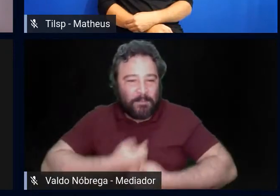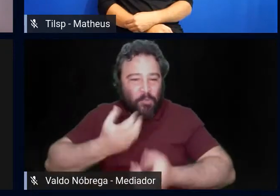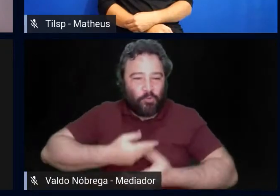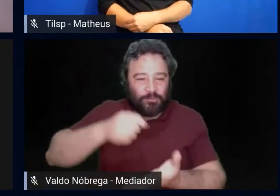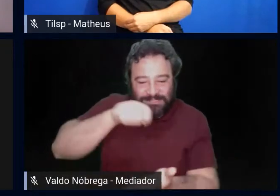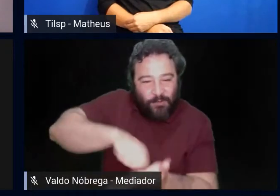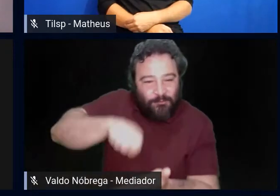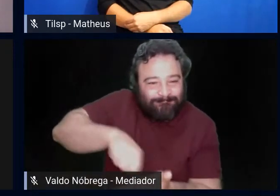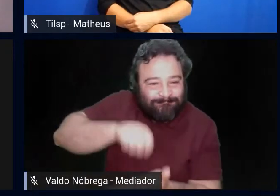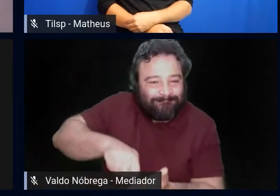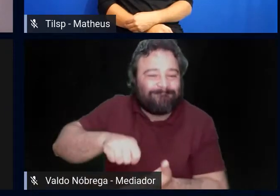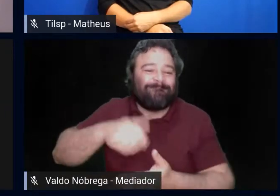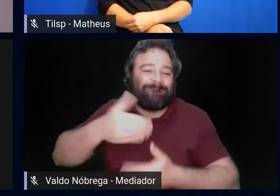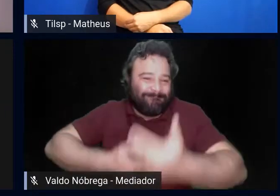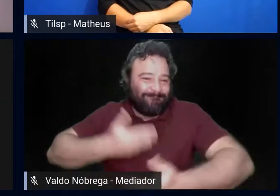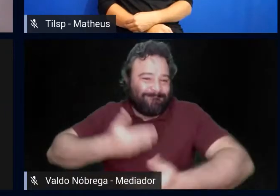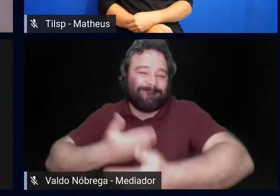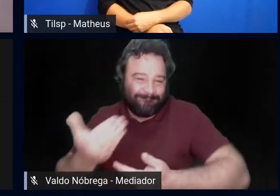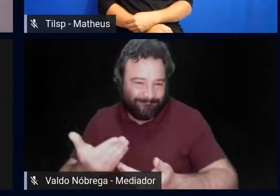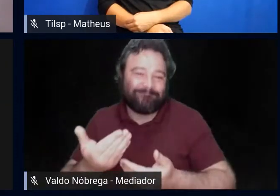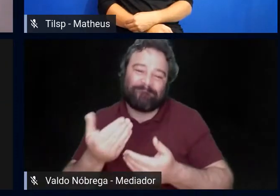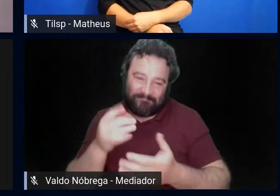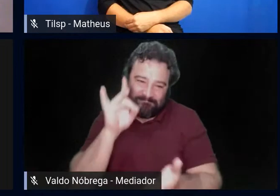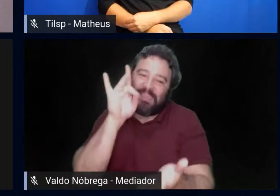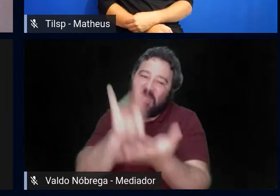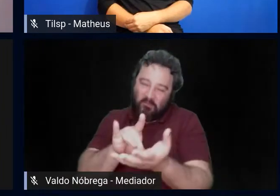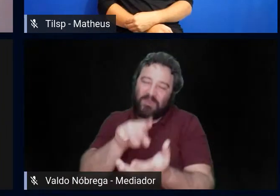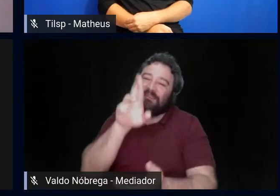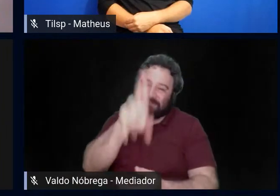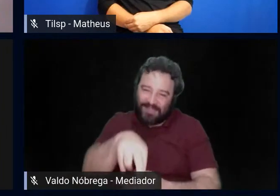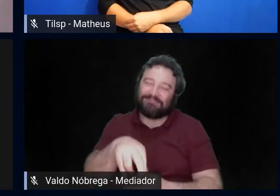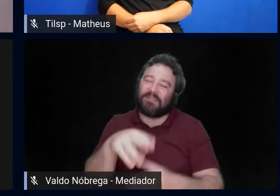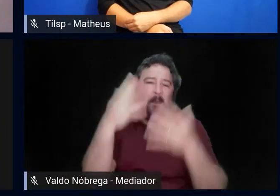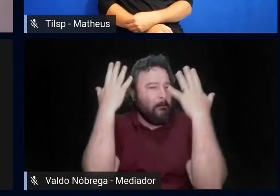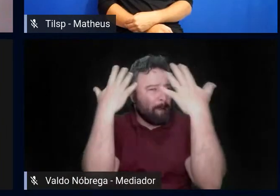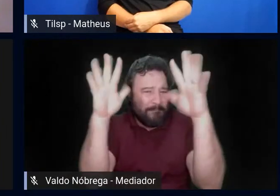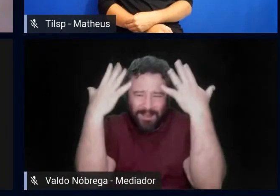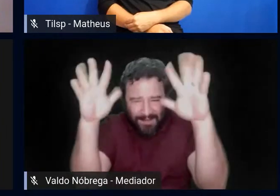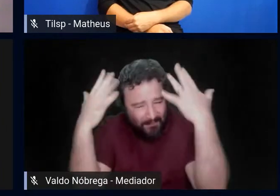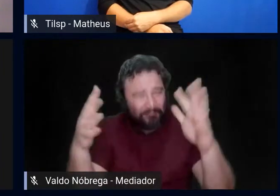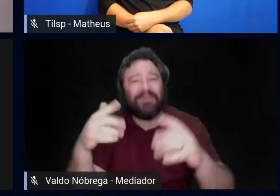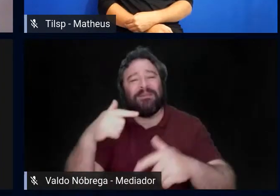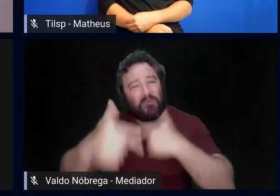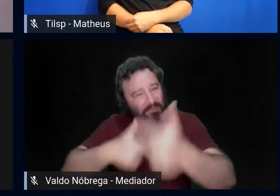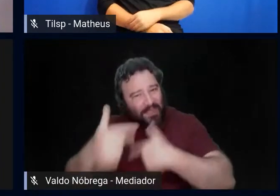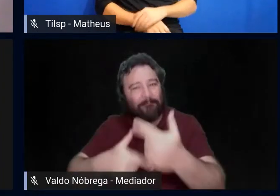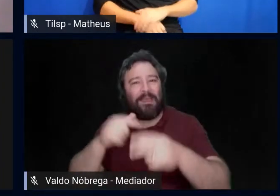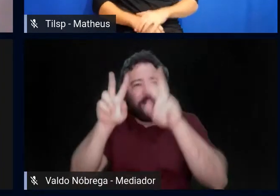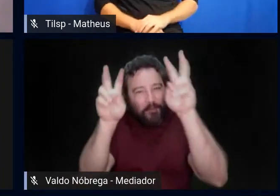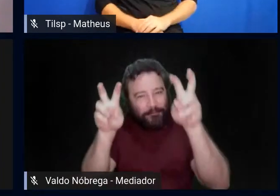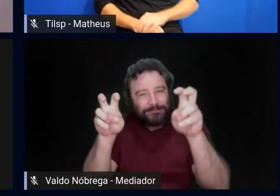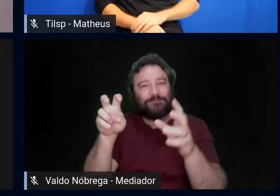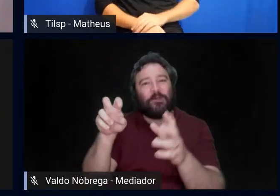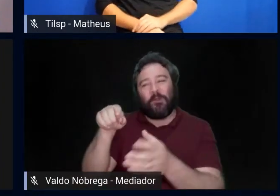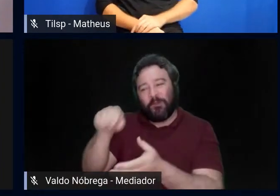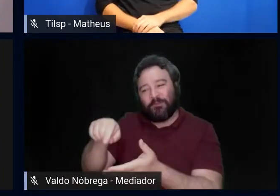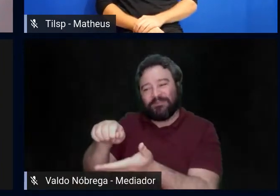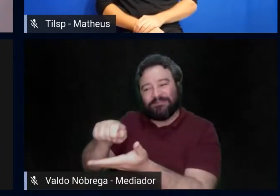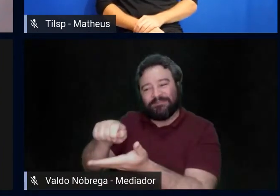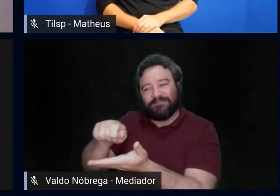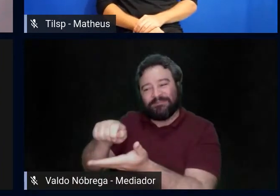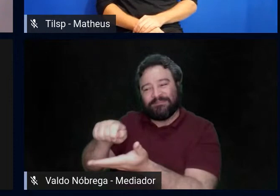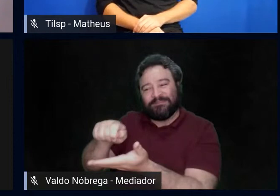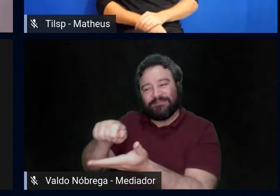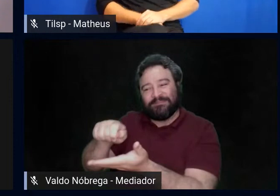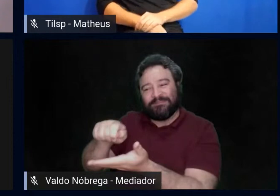pouco essa coleta de dados, a observação dessa produção. Então, realmente você tem razão. Mas ainda assim, parabéns